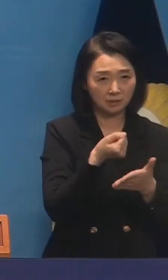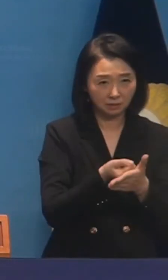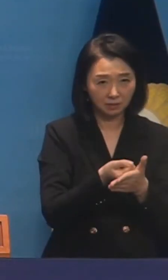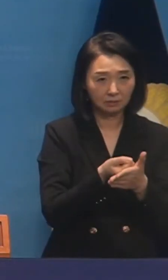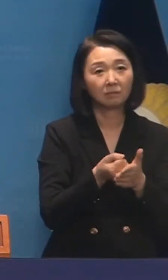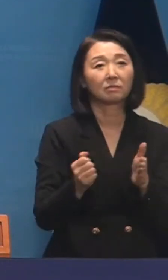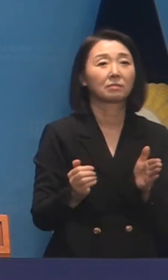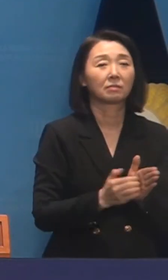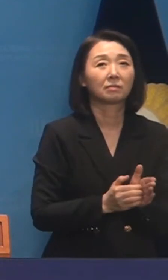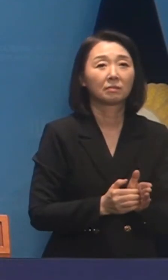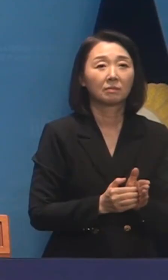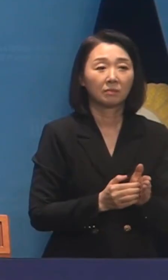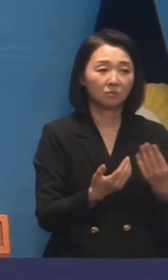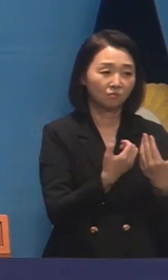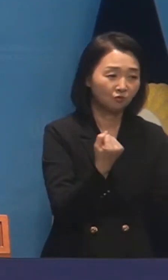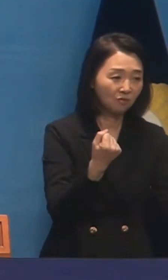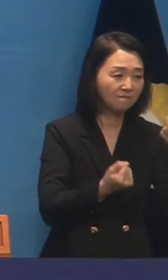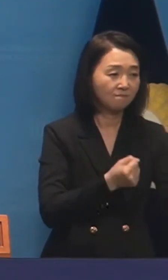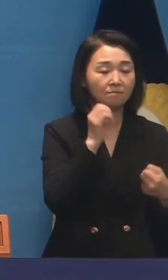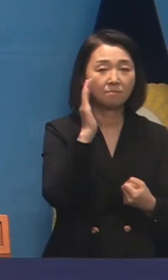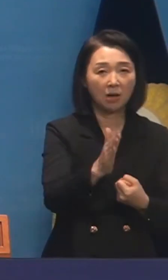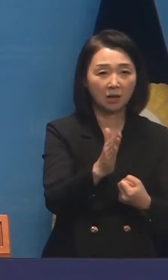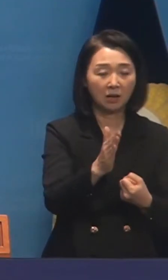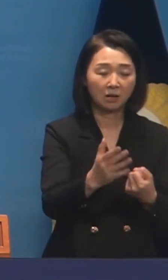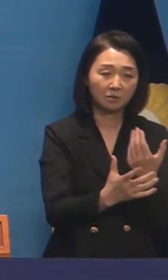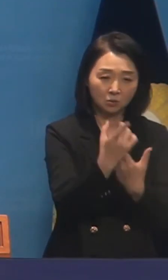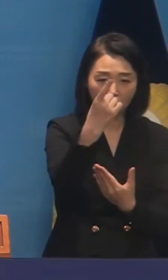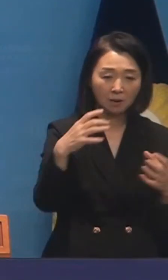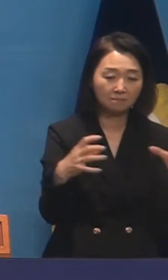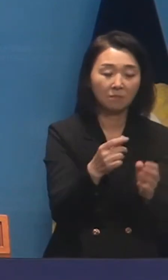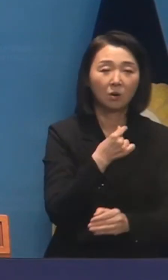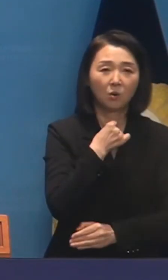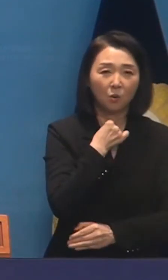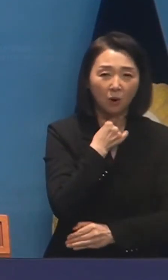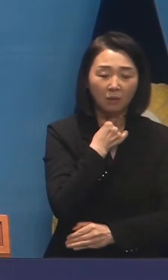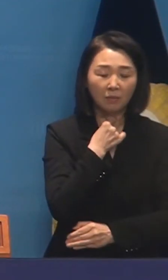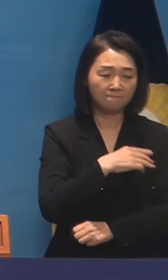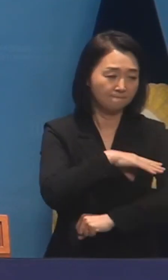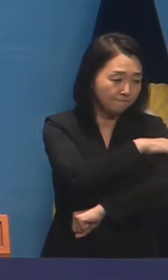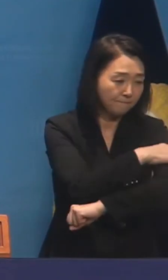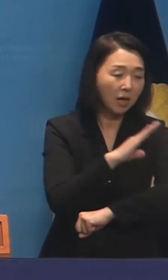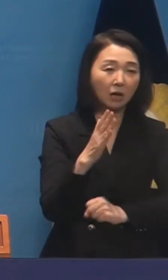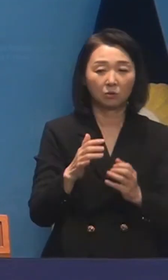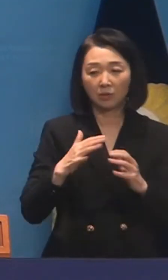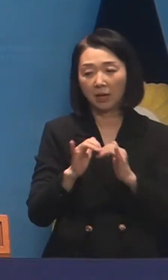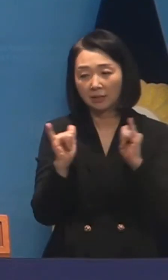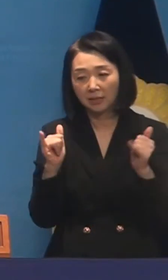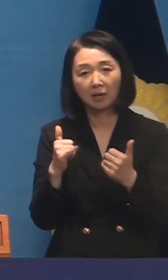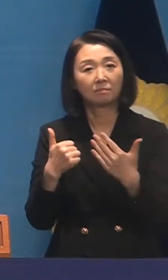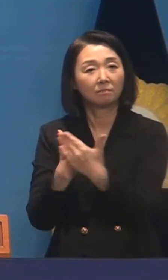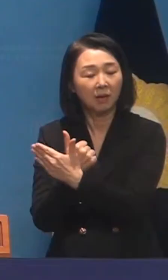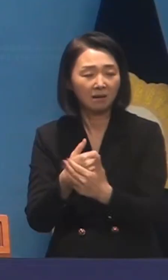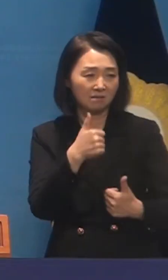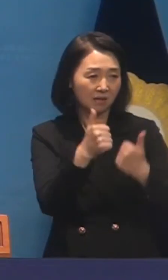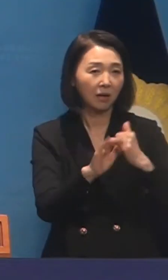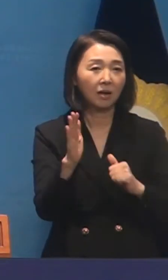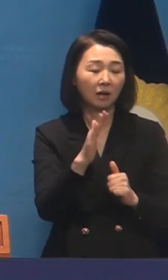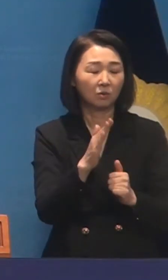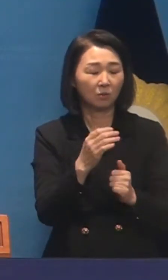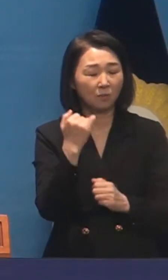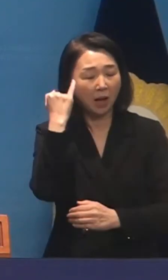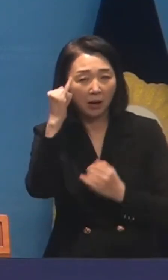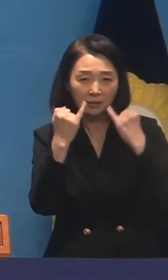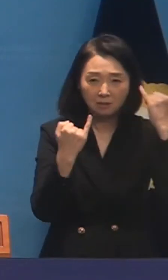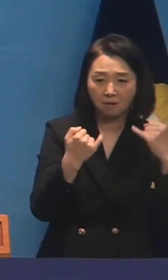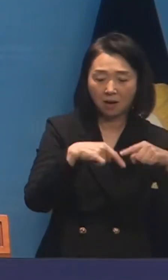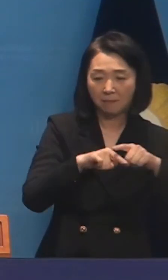결단입니다. 분열이 아닌 통합을, 기득권이 아닌 약자를, 대결이 아닌 건설적 대안을